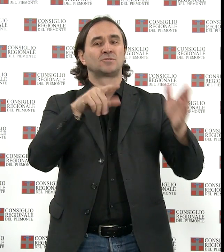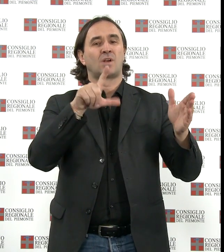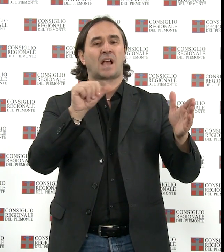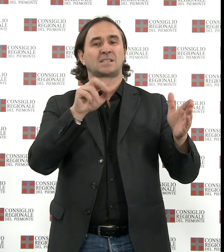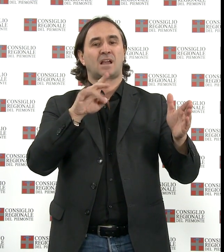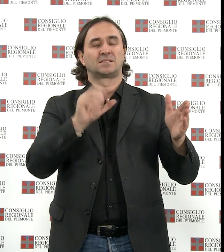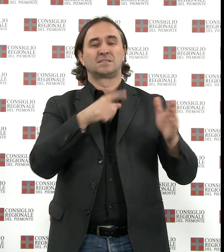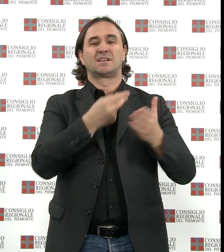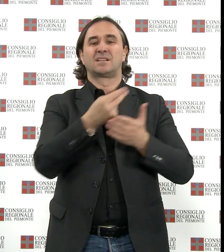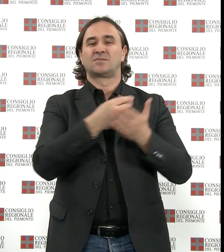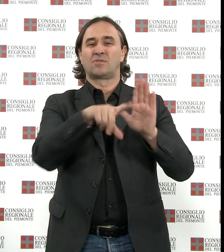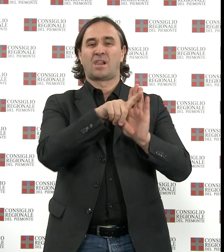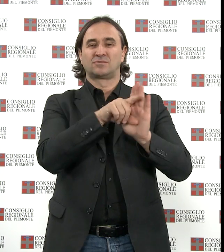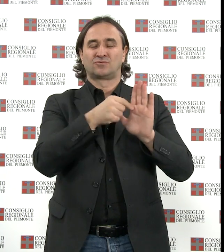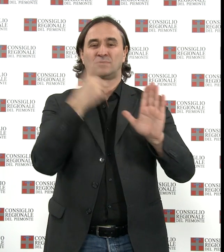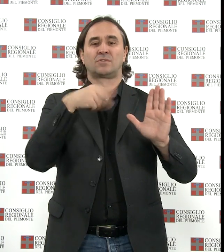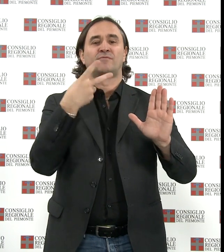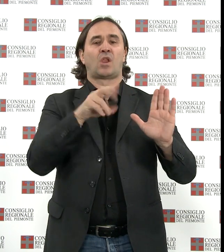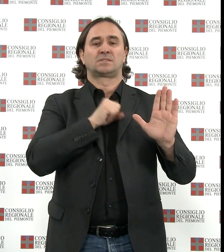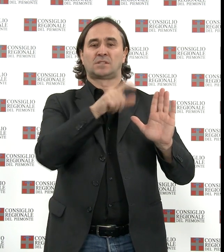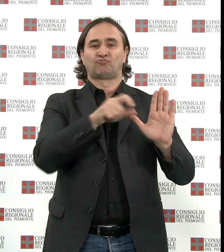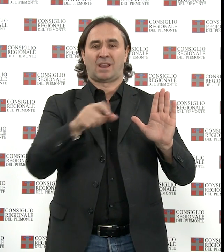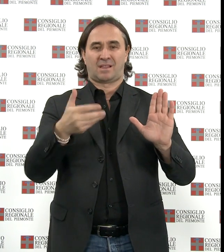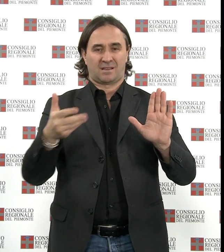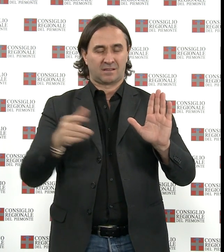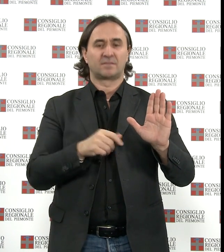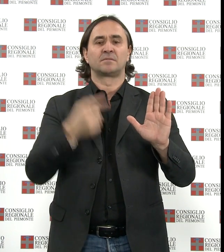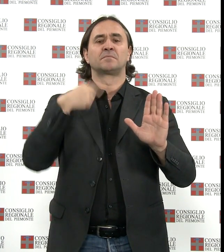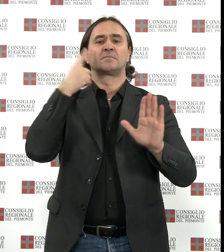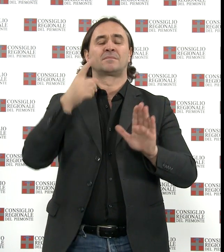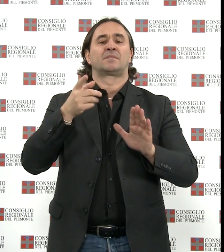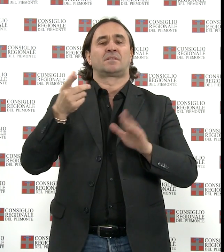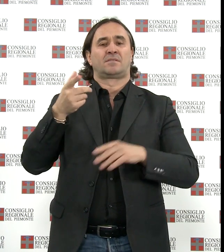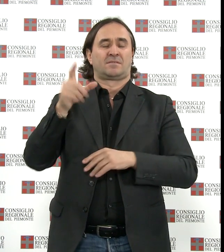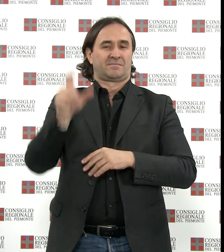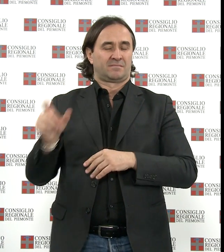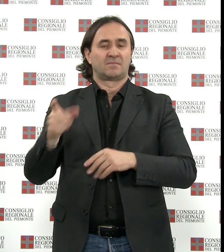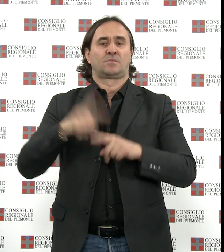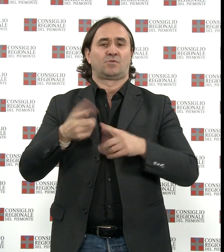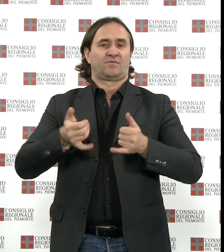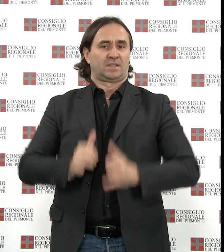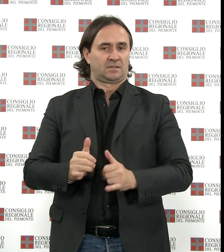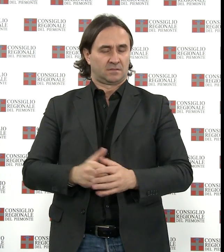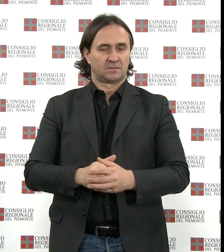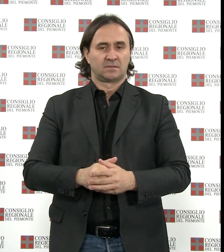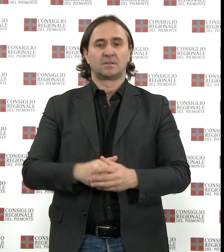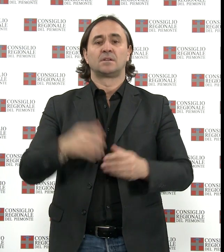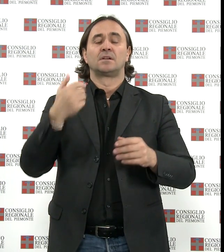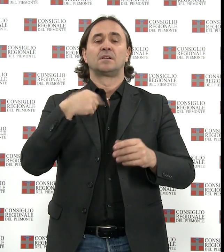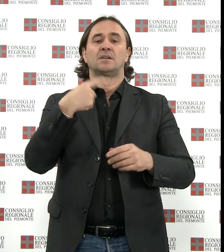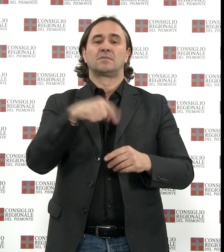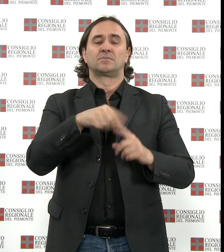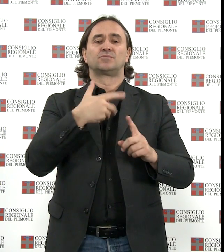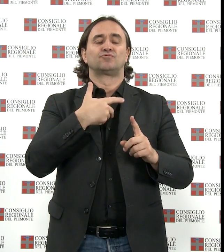Lascaris l'esame del disegno di legge contro la violenza di genere e per il sostegno alle vittime e ai loro figli. Tra le novità, l'istituzione di un